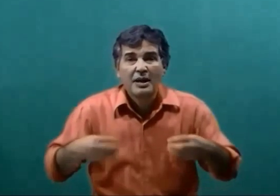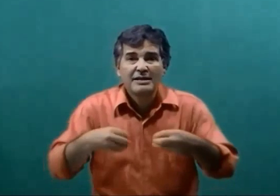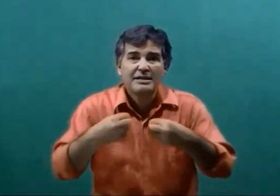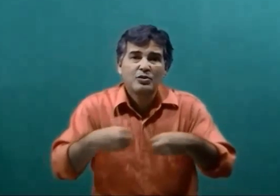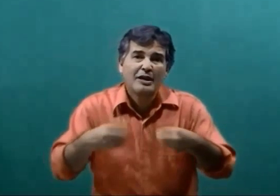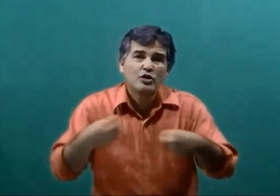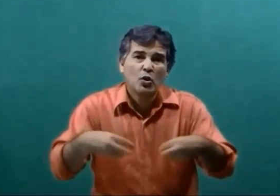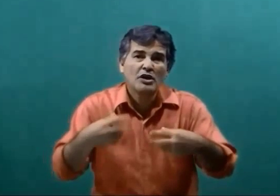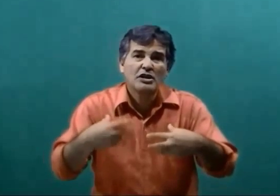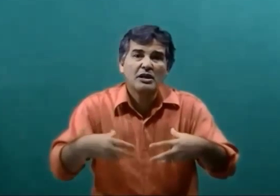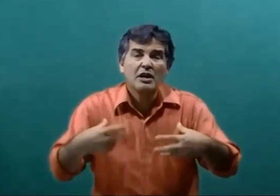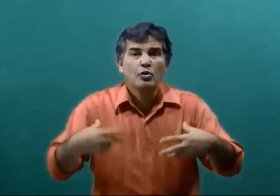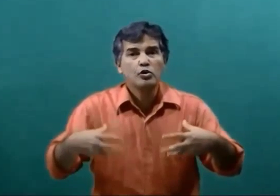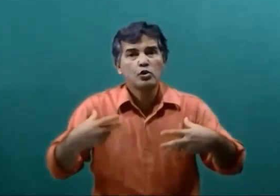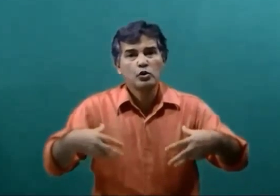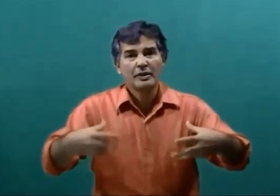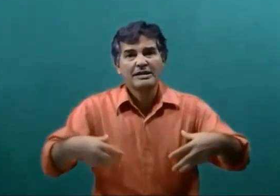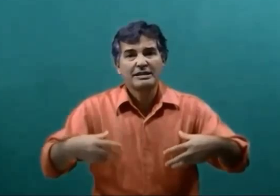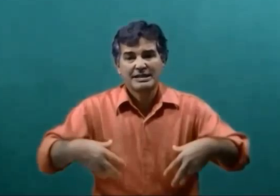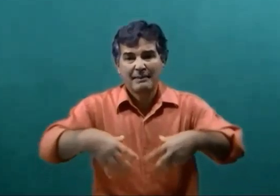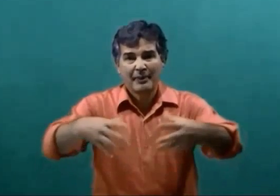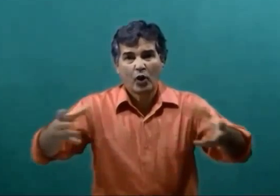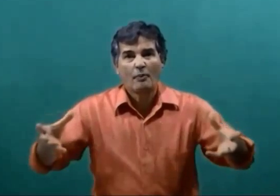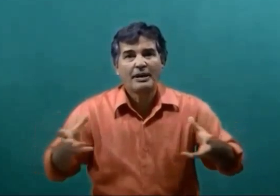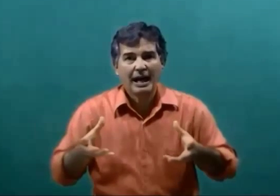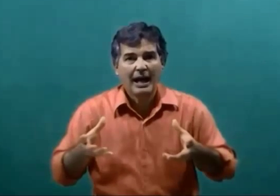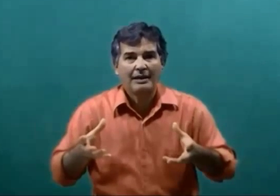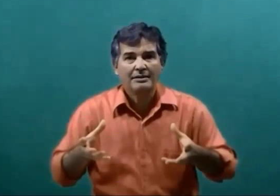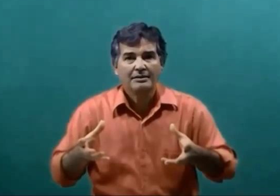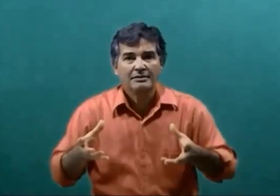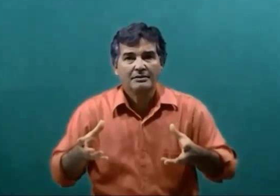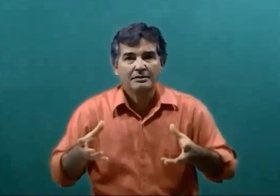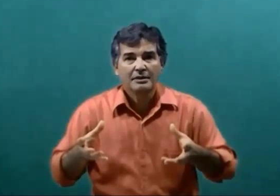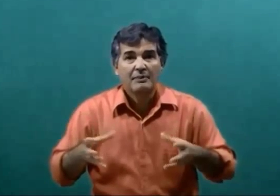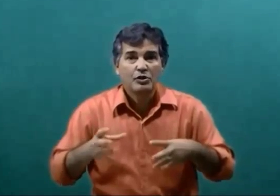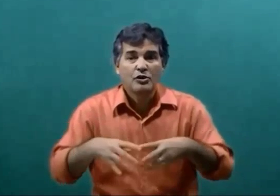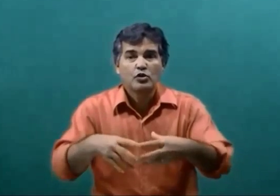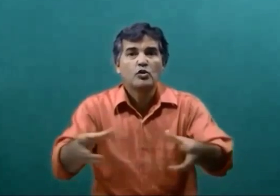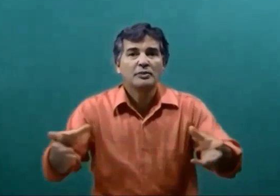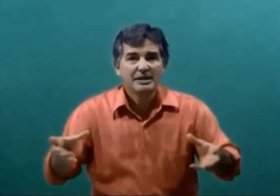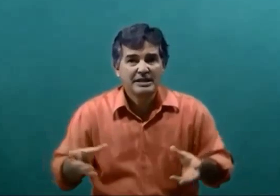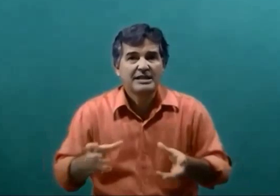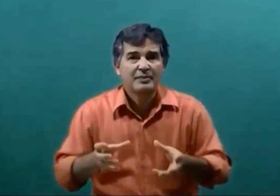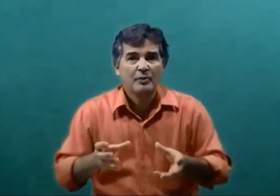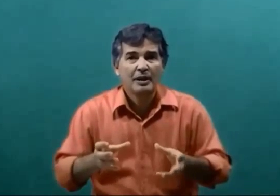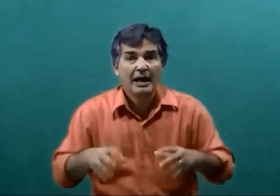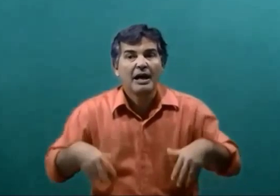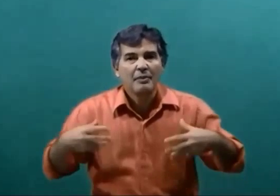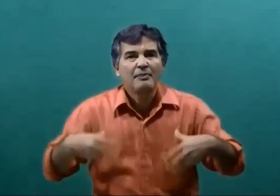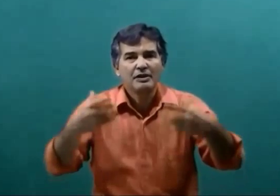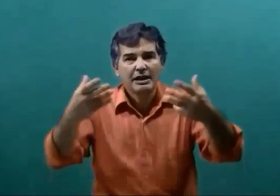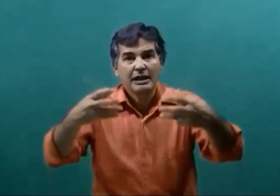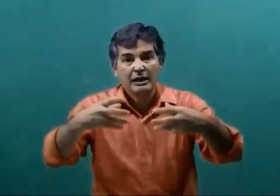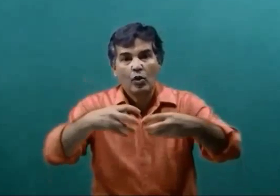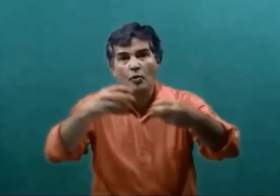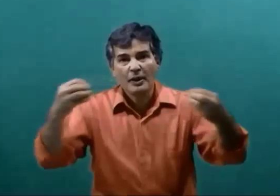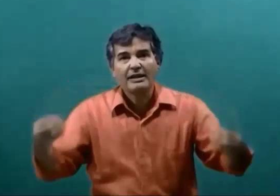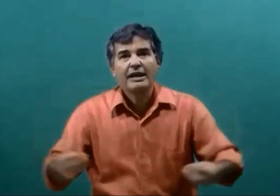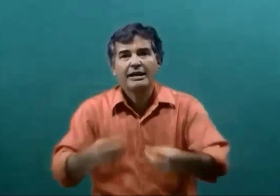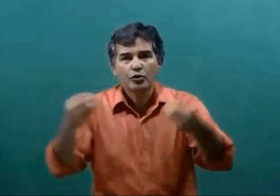essas situações que o surdo precisa se apropriar, a pessoa surda precisa se apropriar, para poder compreender que